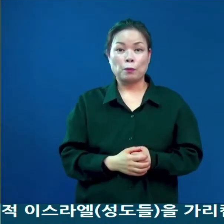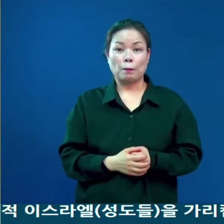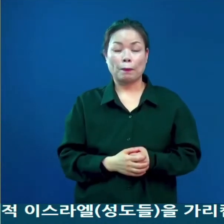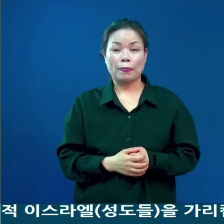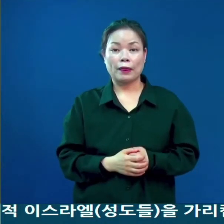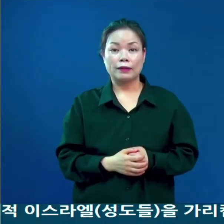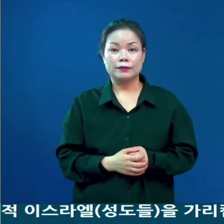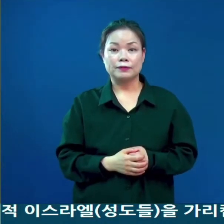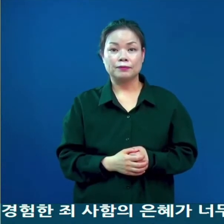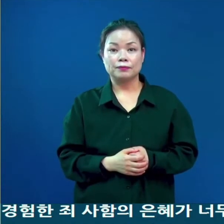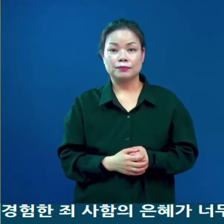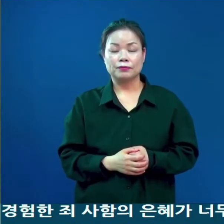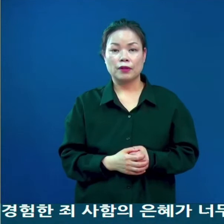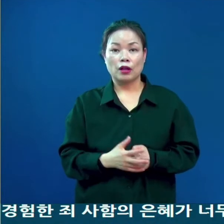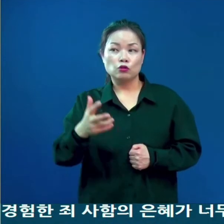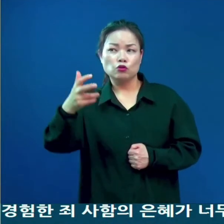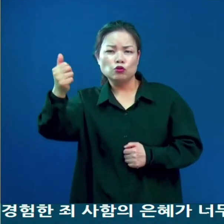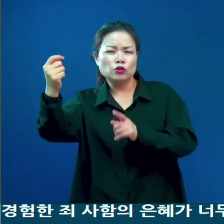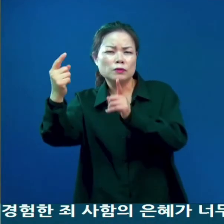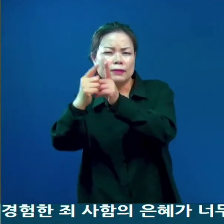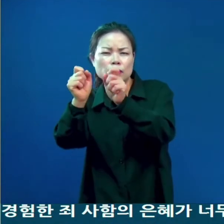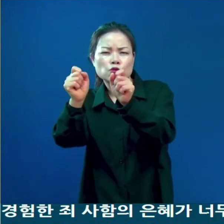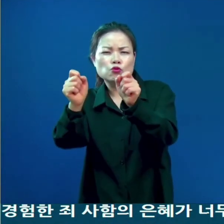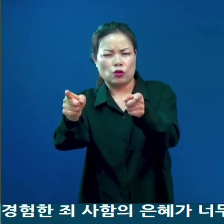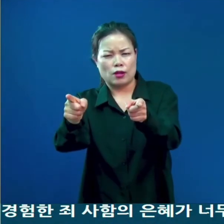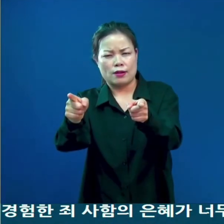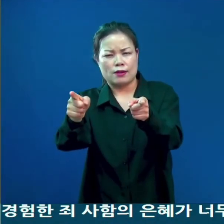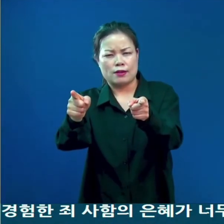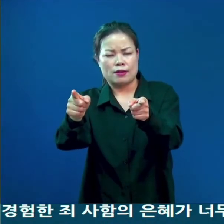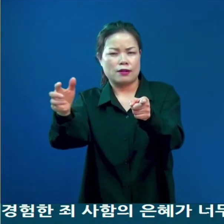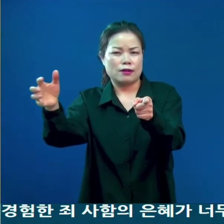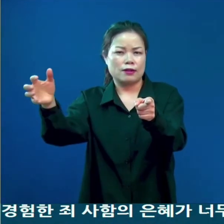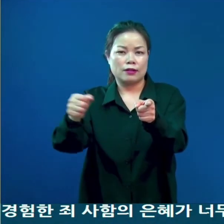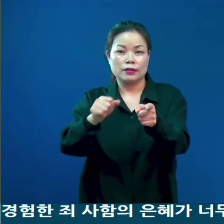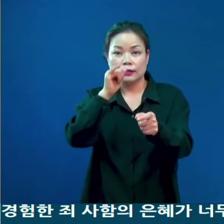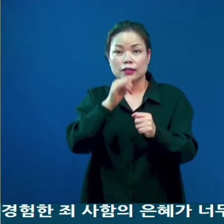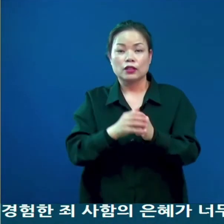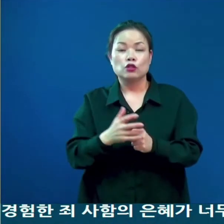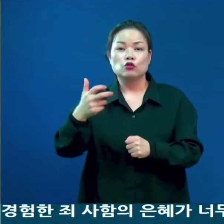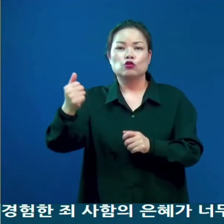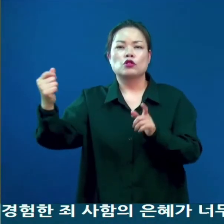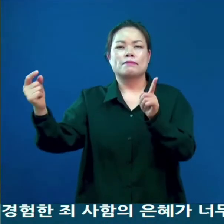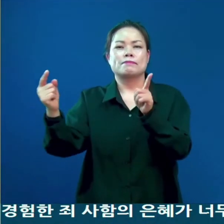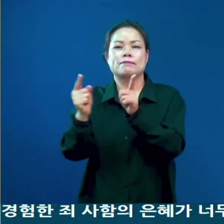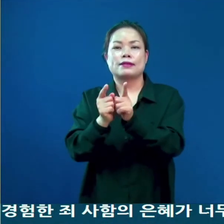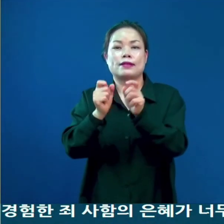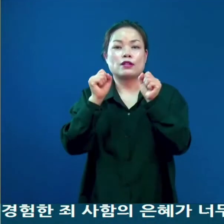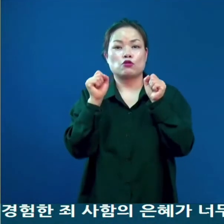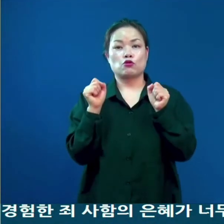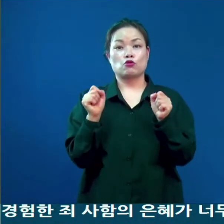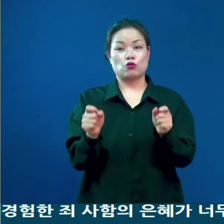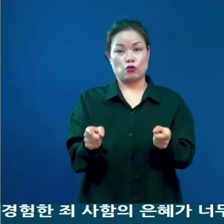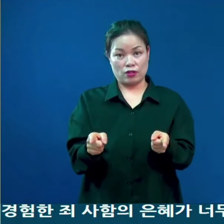그런데 여기서 주를 만날 기회를 얻는다라는 표현이 있습니다. 주를 만날 기회를 얻는다.